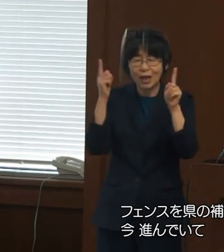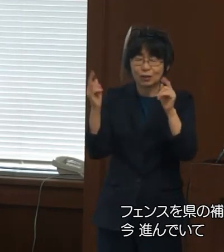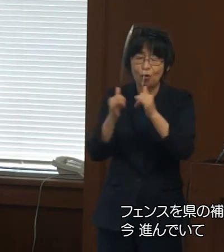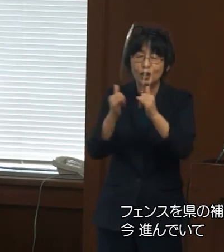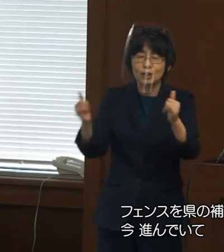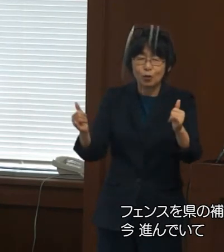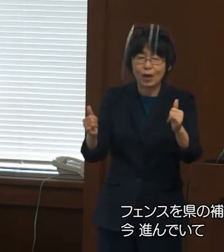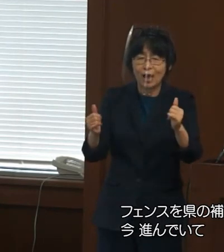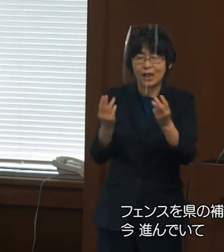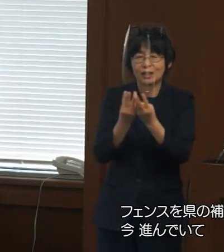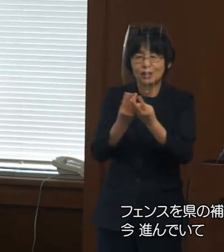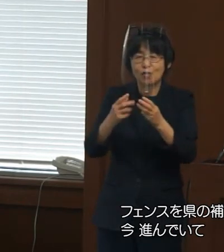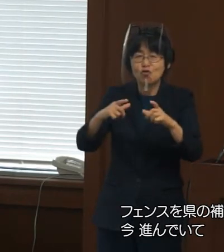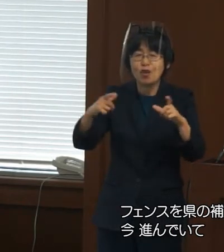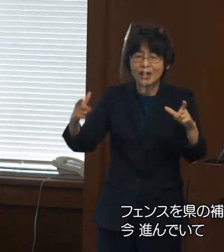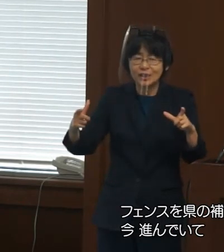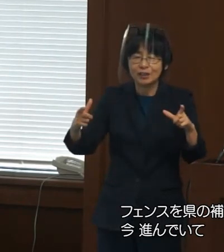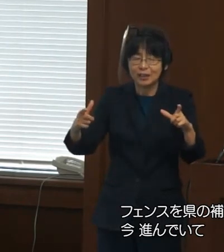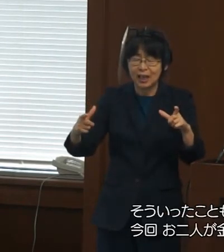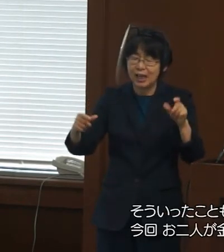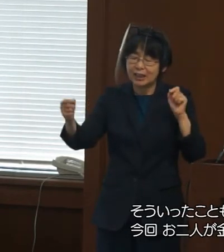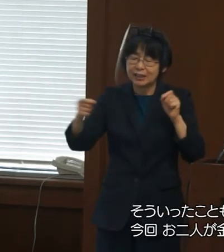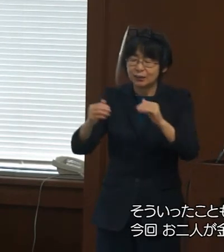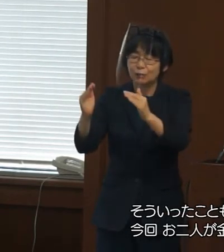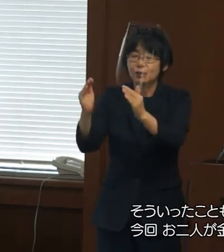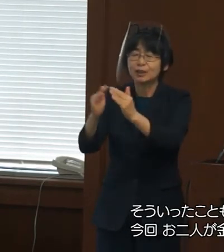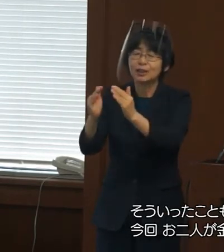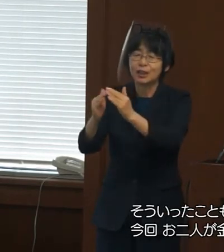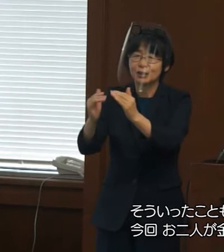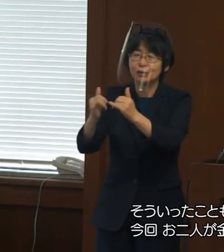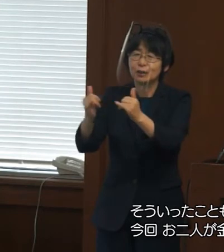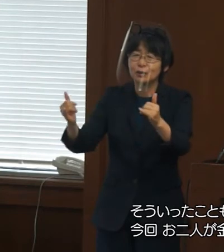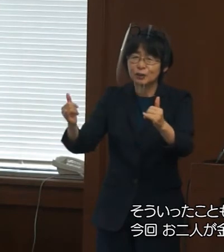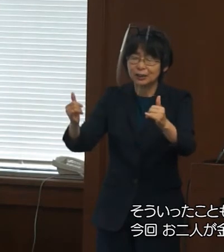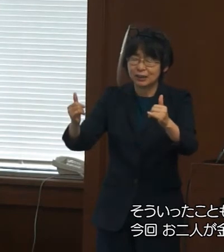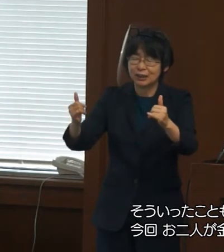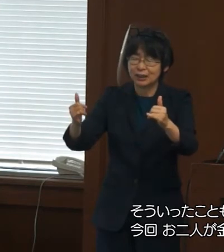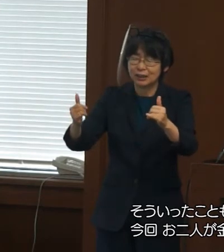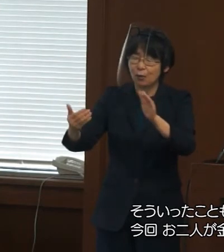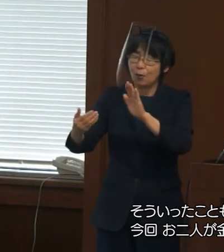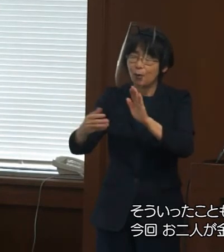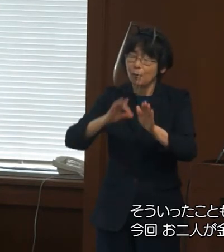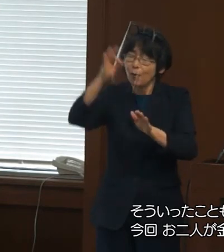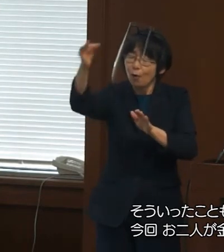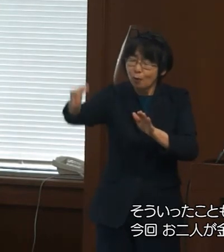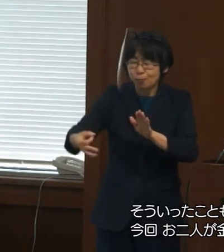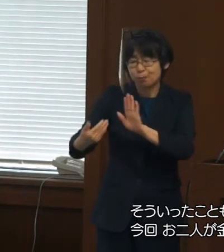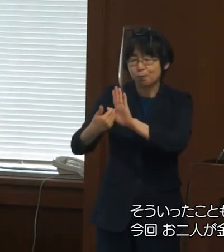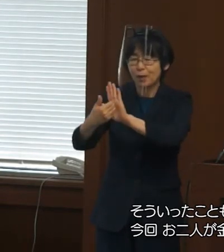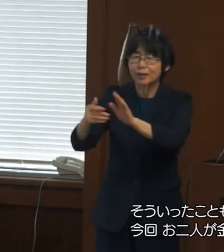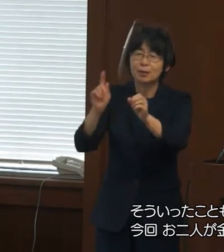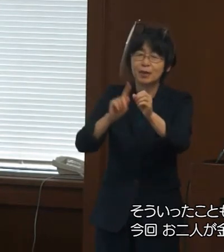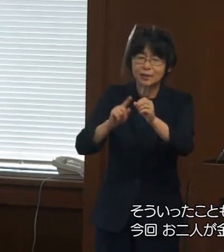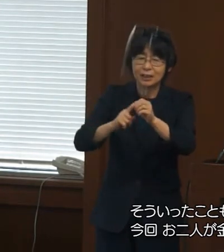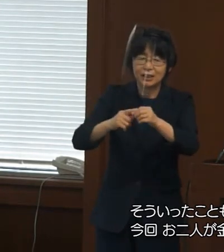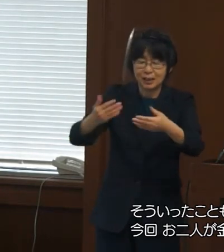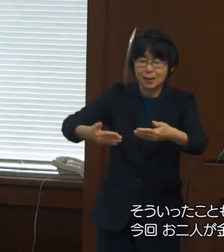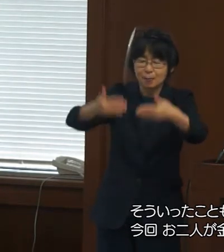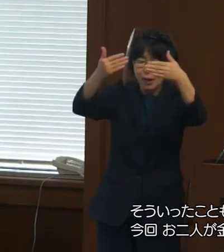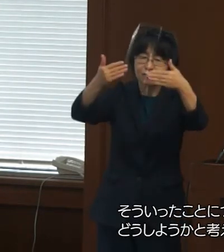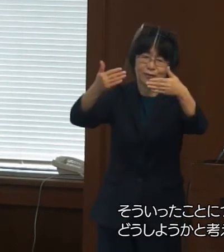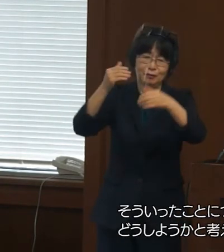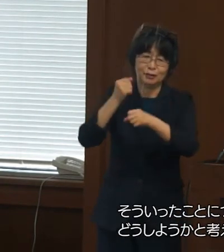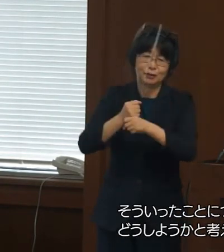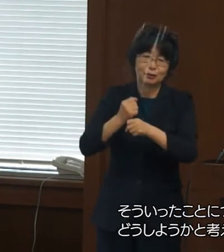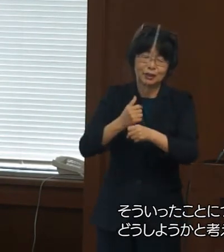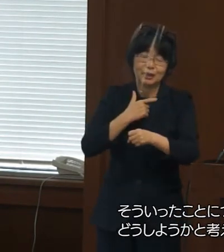作ろうっていう話が今進んでいて、まあ、そういったことも含めてですね、まあ、今回お二人が金メダルを取ったので、